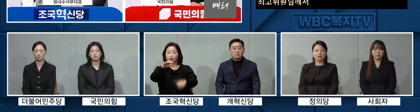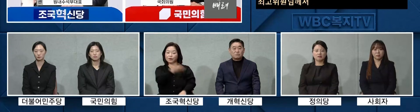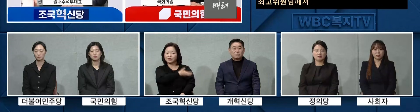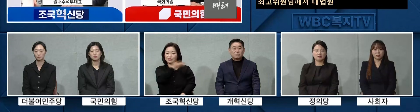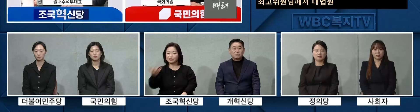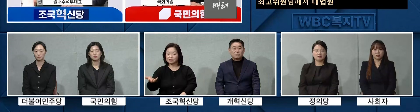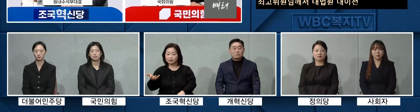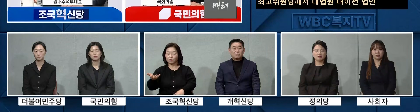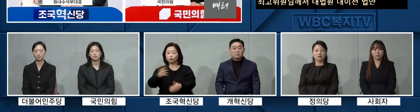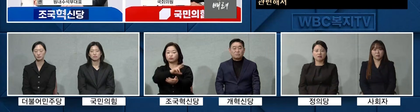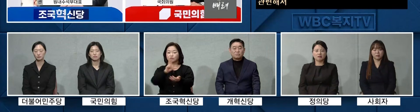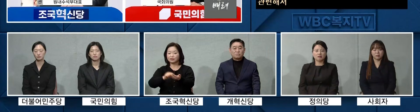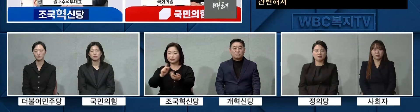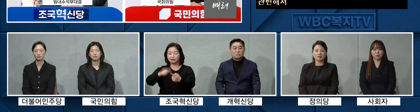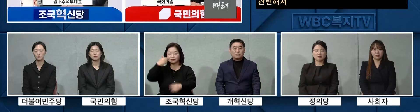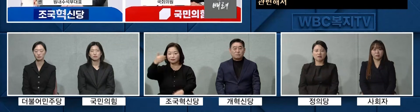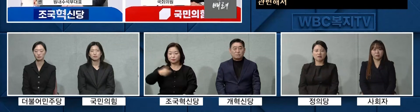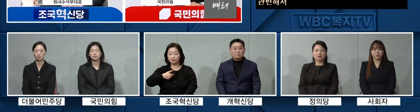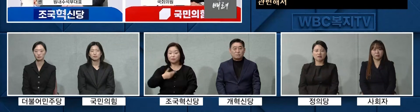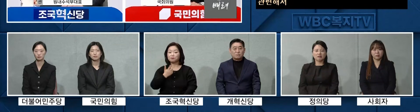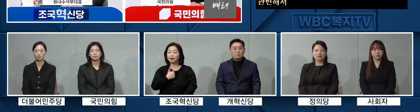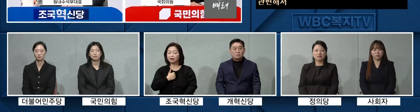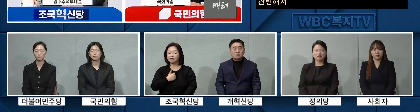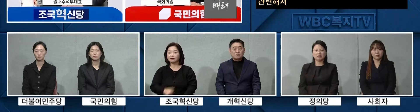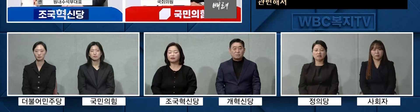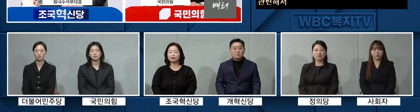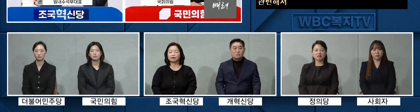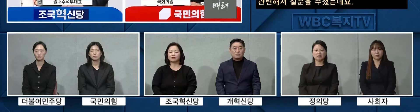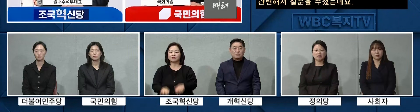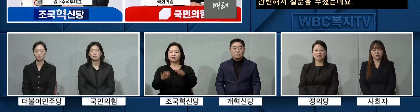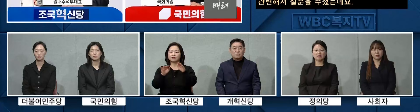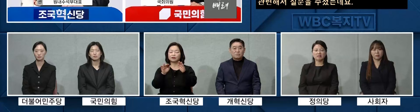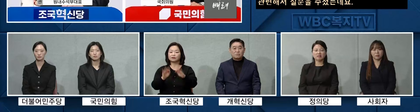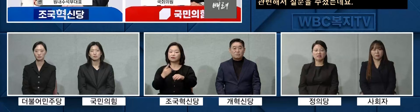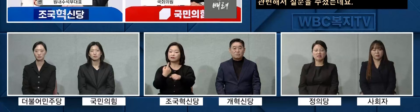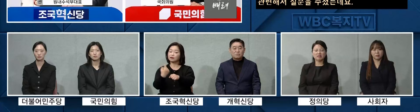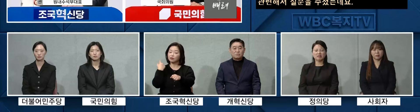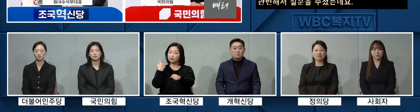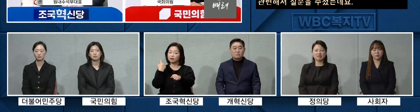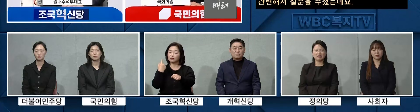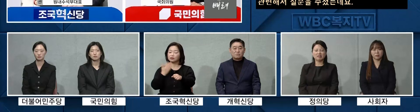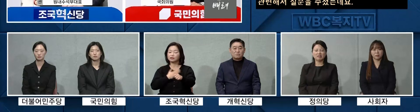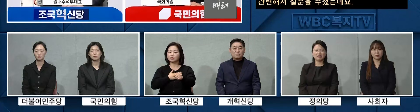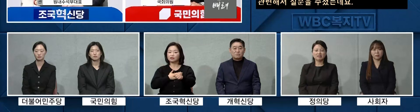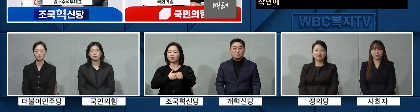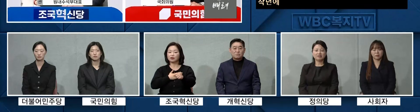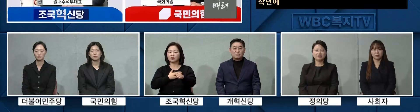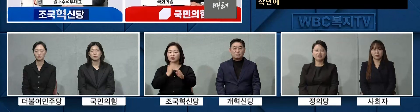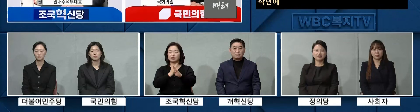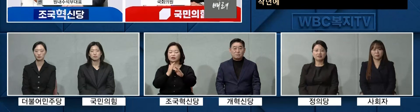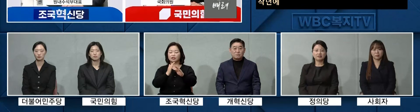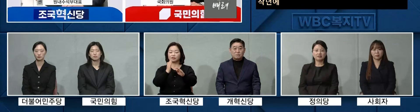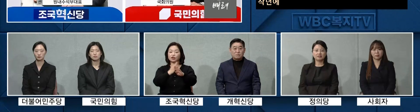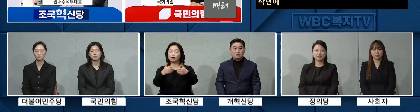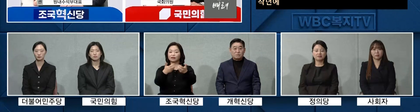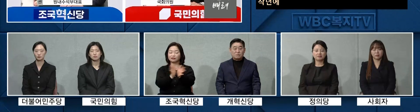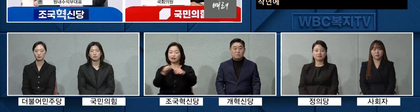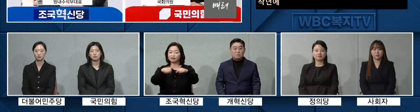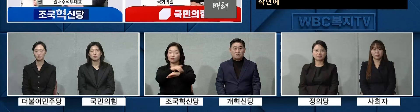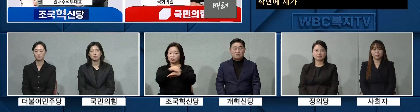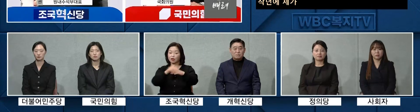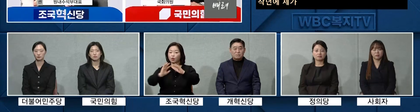관련해서 질문을 주셨었는데요. 작년에 제가 정당 정책 토론회 이 자리에 왔을